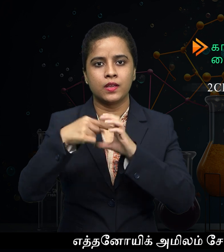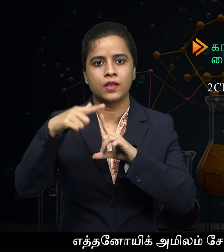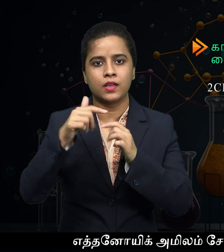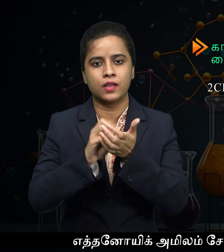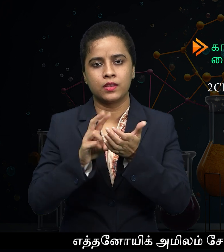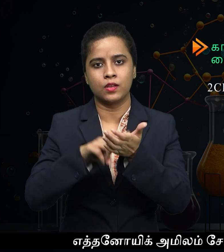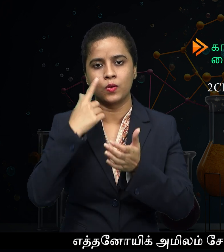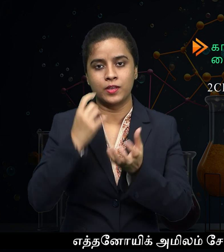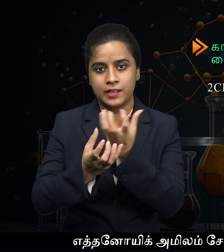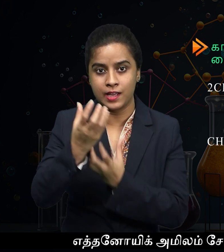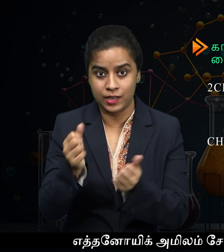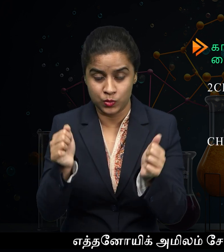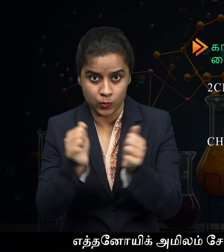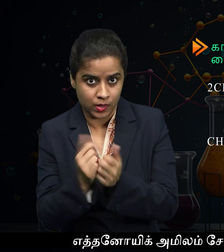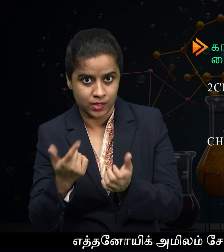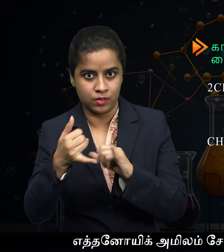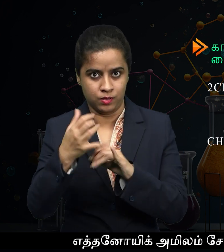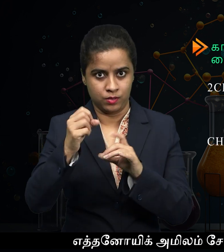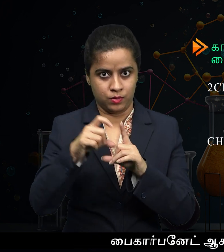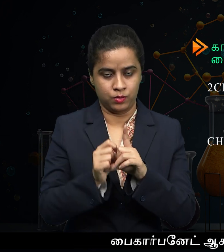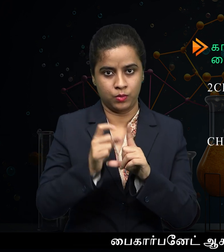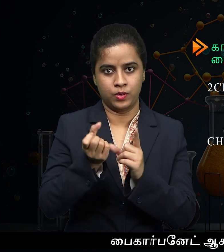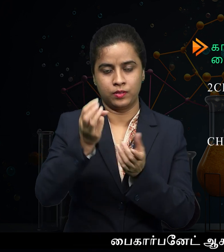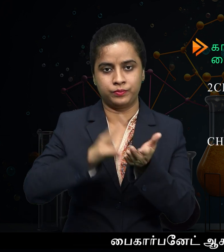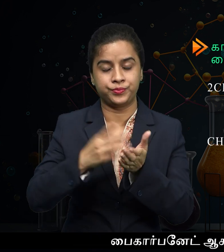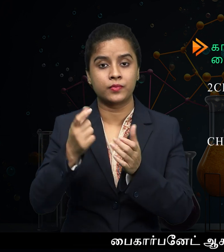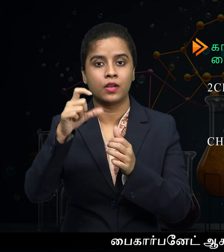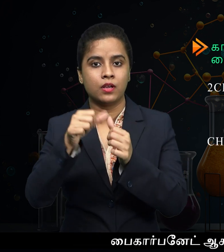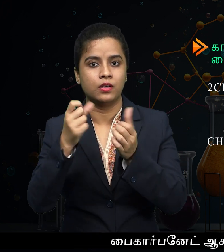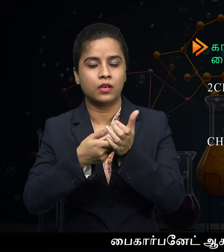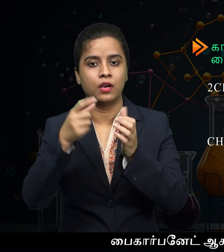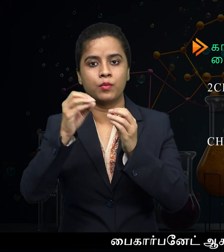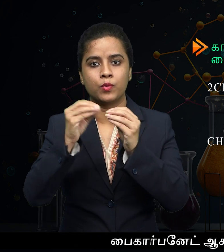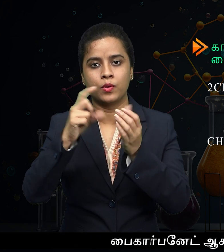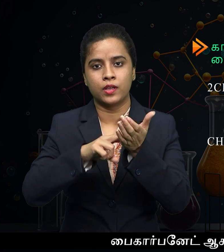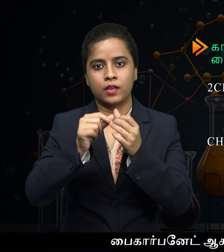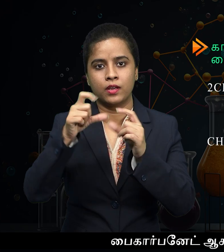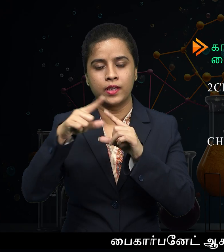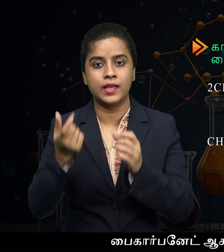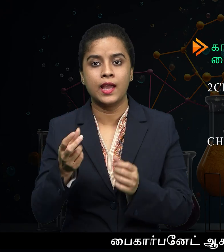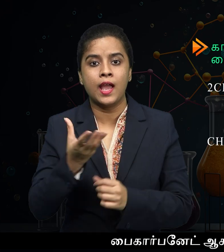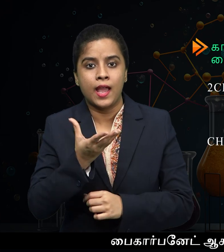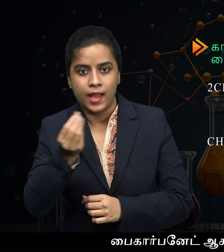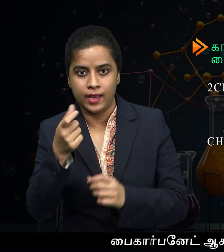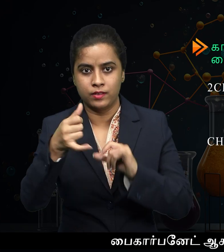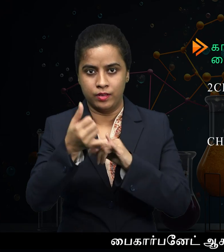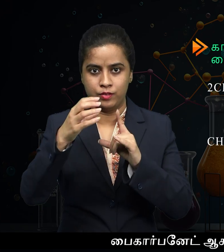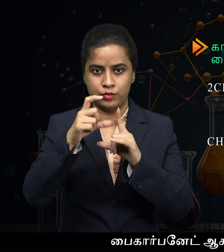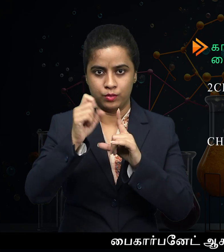எத்தனோயிக் அமிலம் சோடியம் கார்பனேட் மற்றும் சோடியம் பைகார்பனேட் ஆகியவற்றுடன் வினைபுரிகிறது.